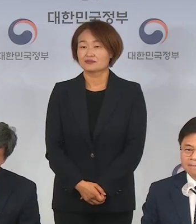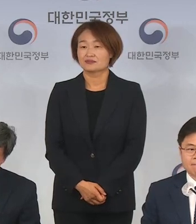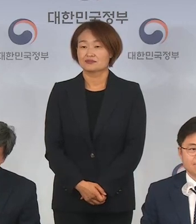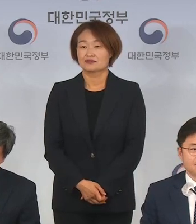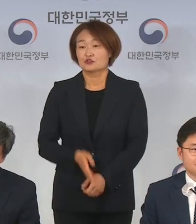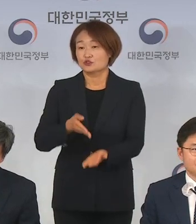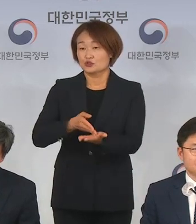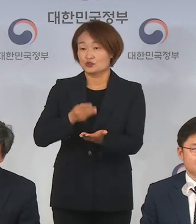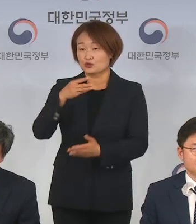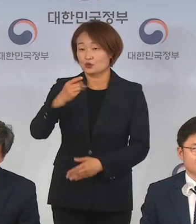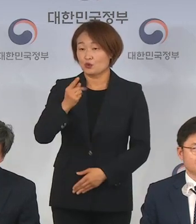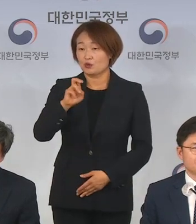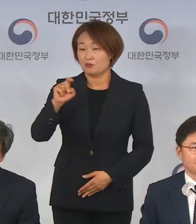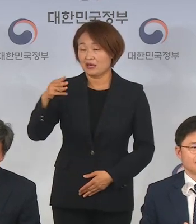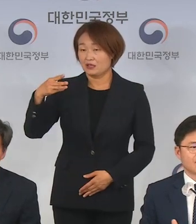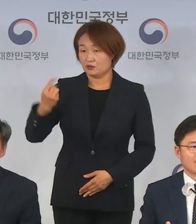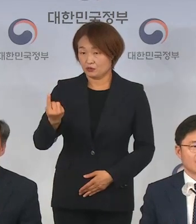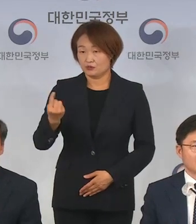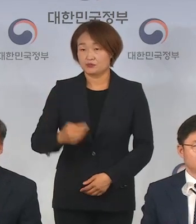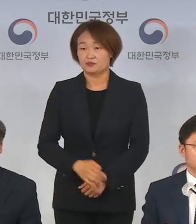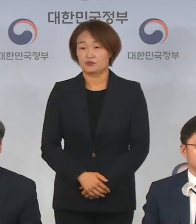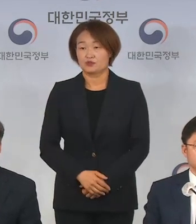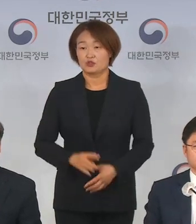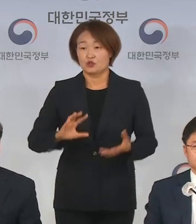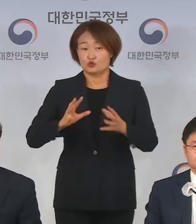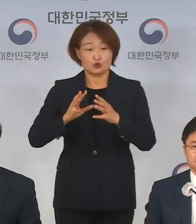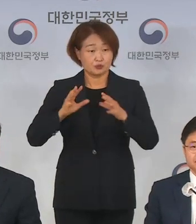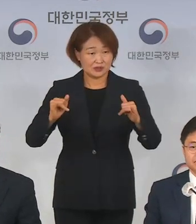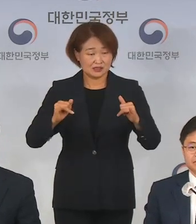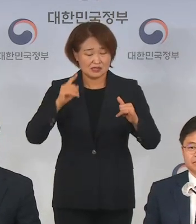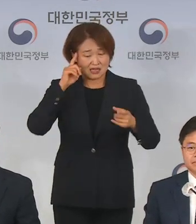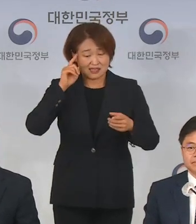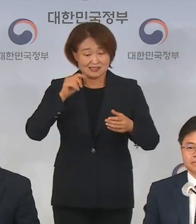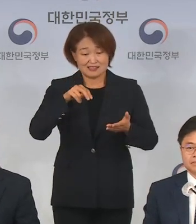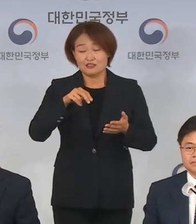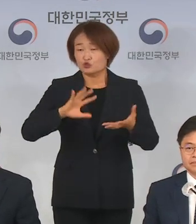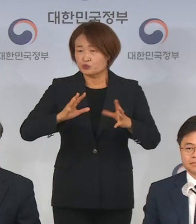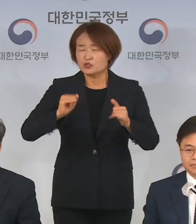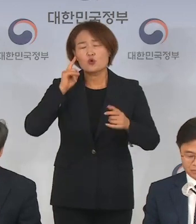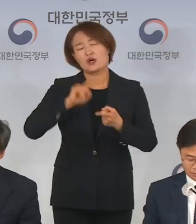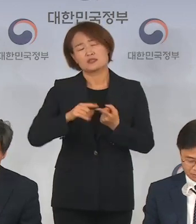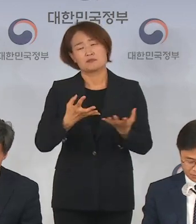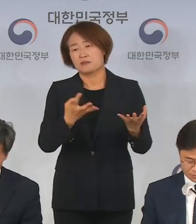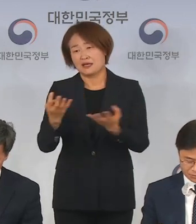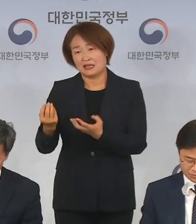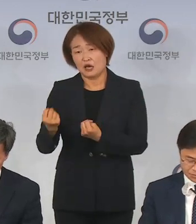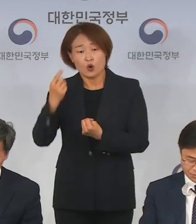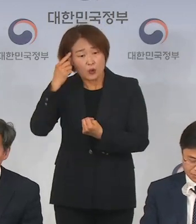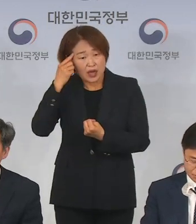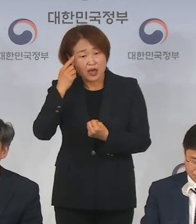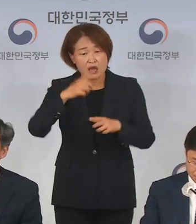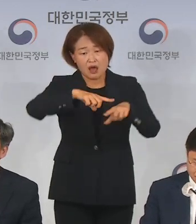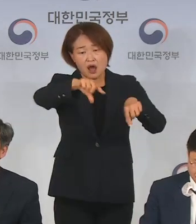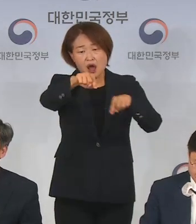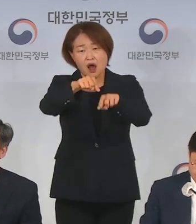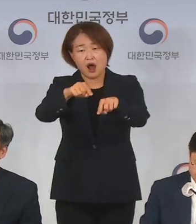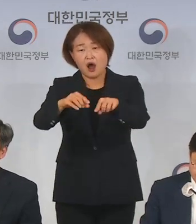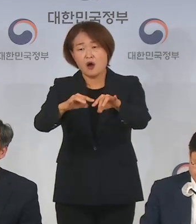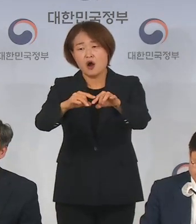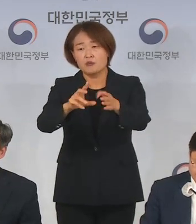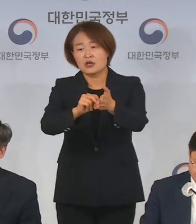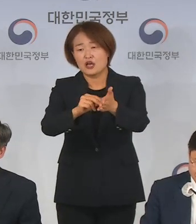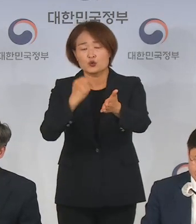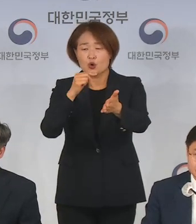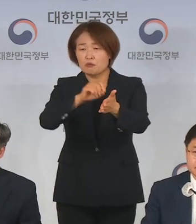뉴스토마토 장윤서 기자입니다. 네, 저 국민적 관심이 높은데 이게 위험 시설이라고 해도 한국